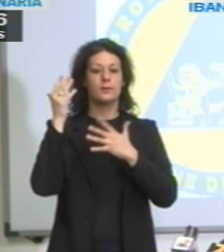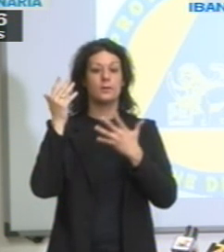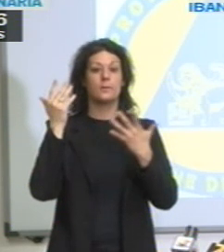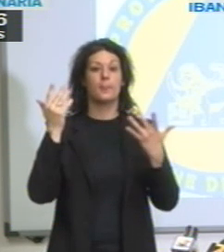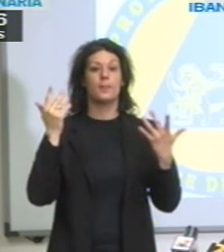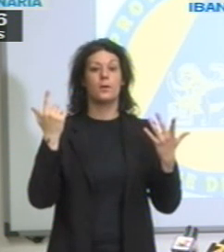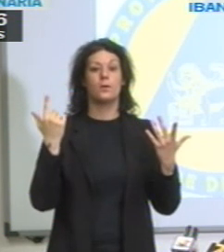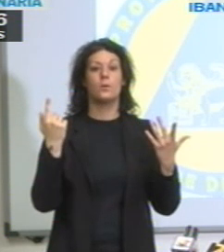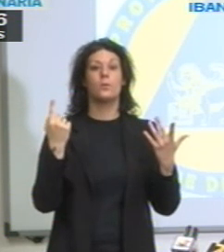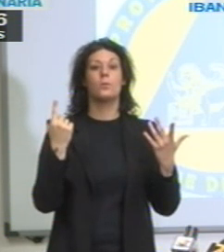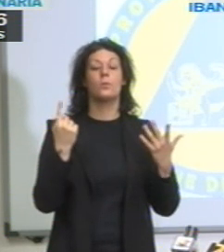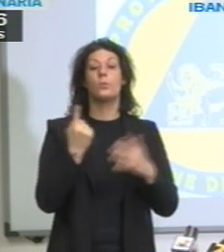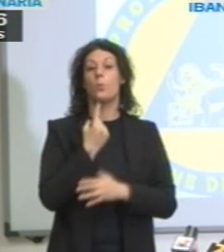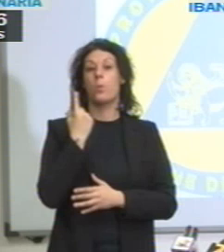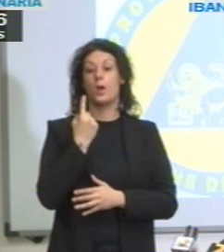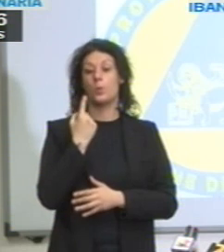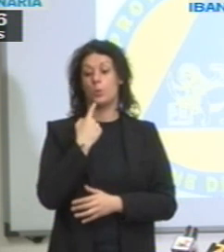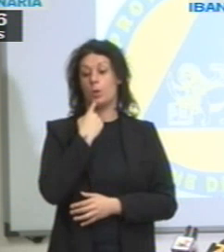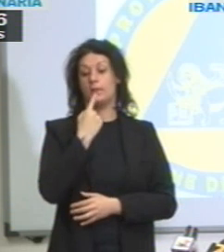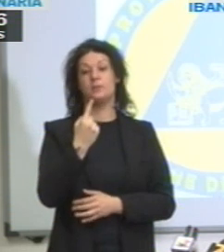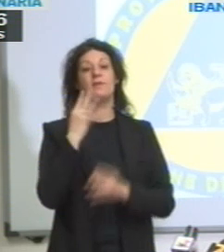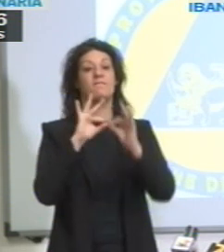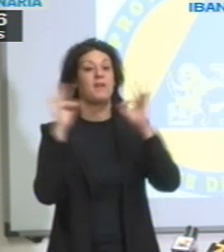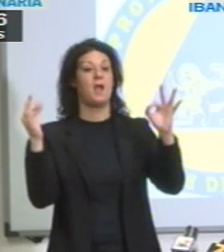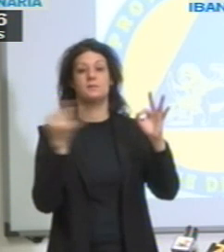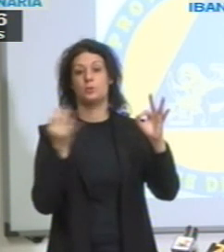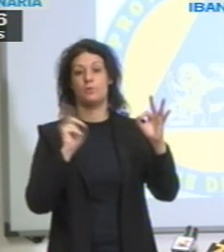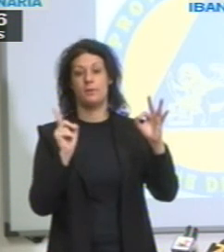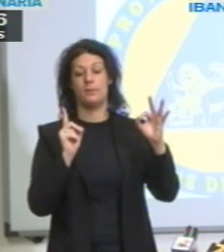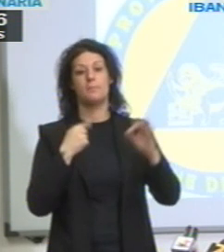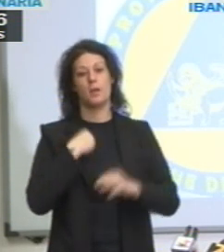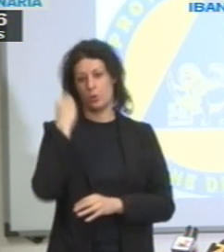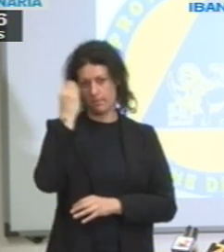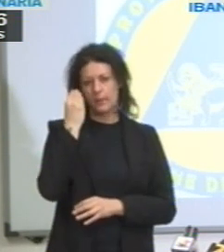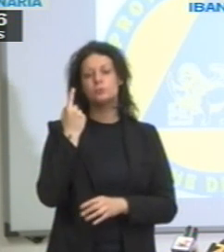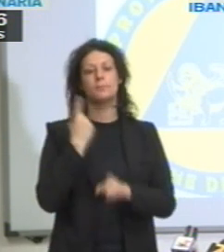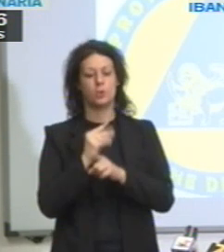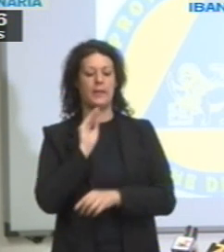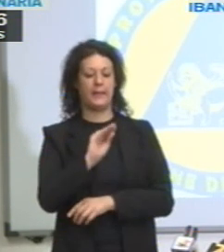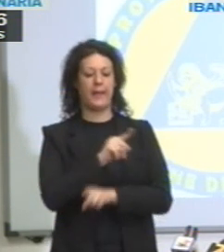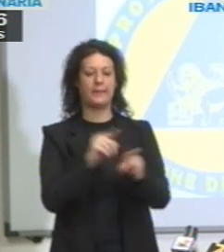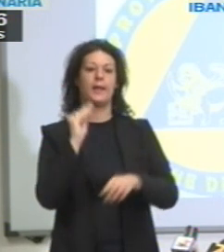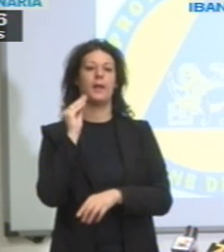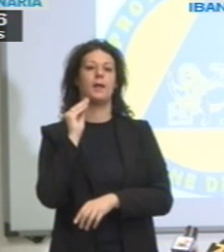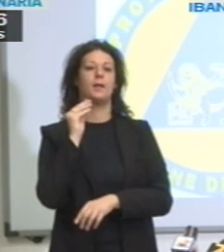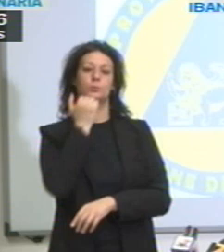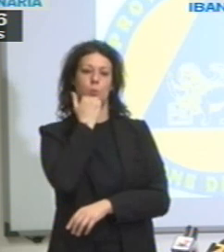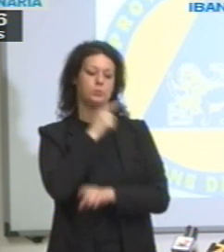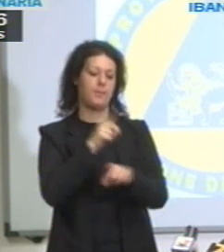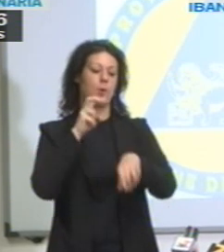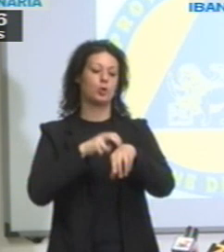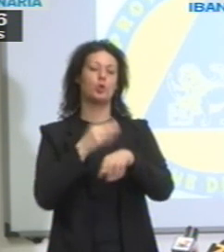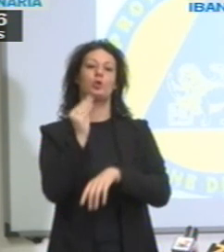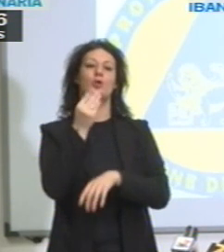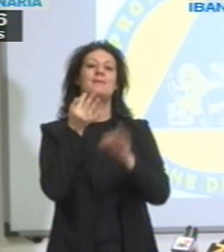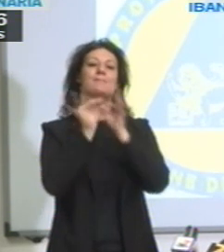magari venga fuori anche qualche concetto che non ci sta. Penso che ci siano tutti i presupposti per fare le scuse. Non le ho fatte io quelle dichiarazioni, ma